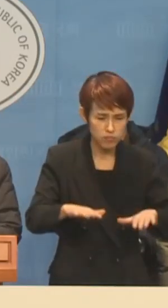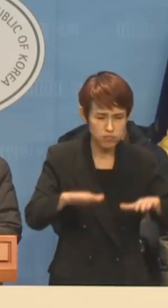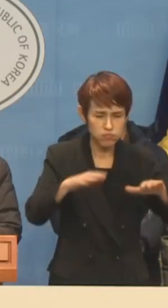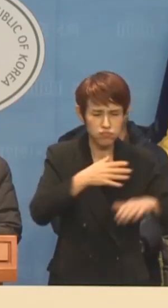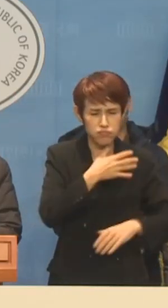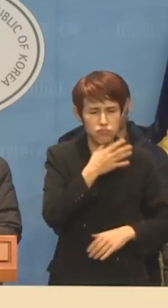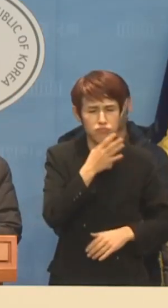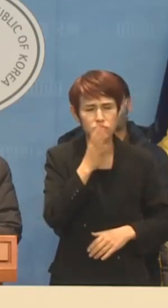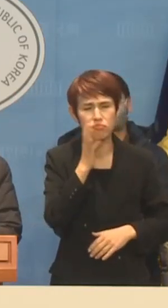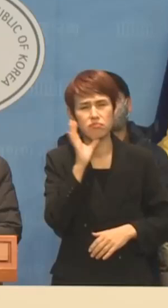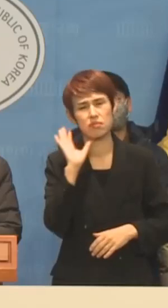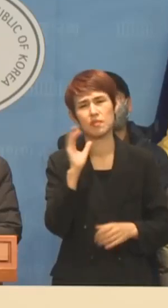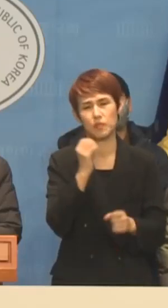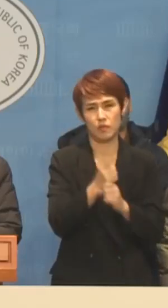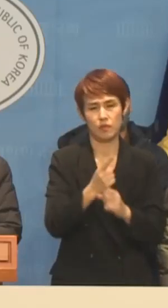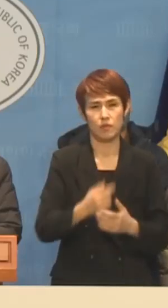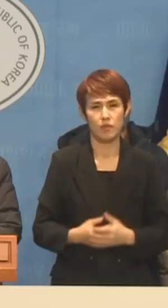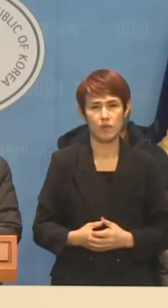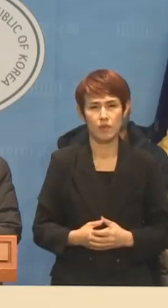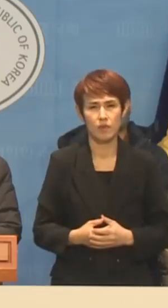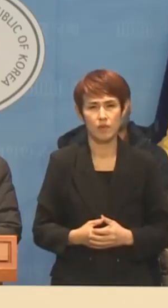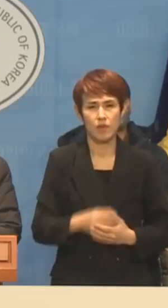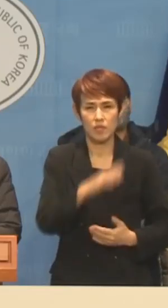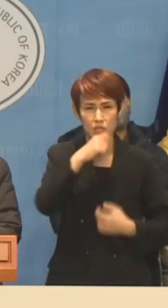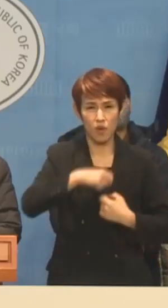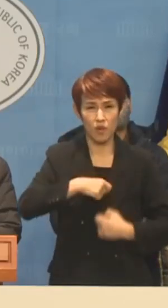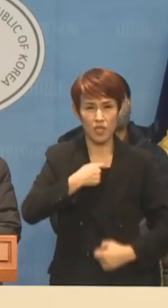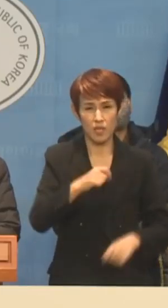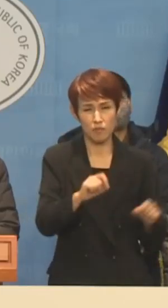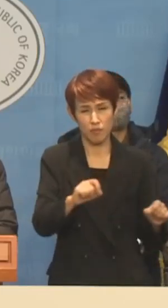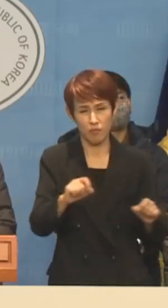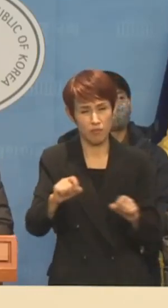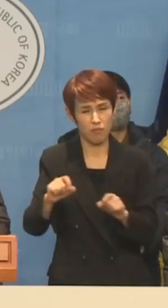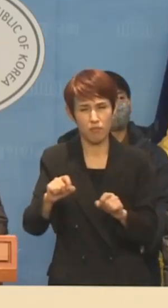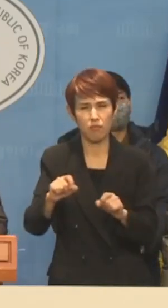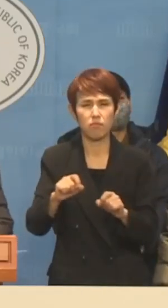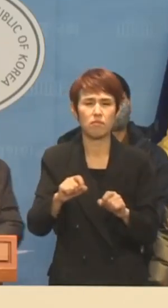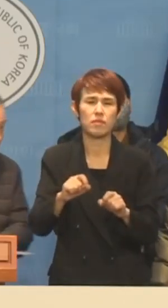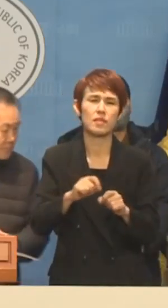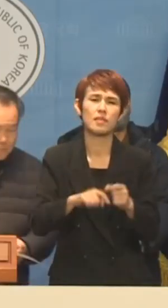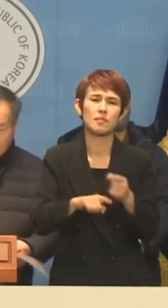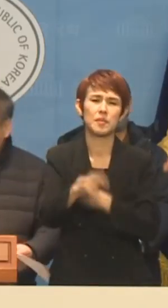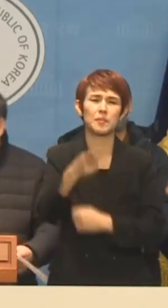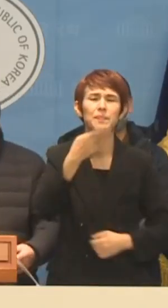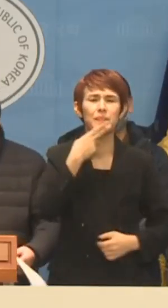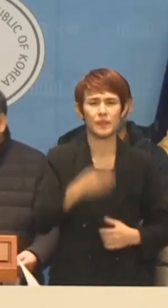되었습니다. 지연된 정의는 더 이상의 정의가 아닙니다.